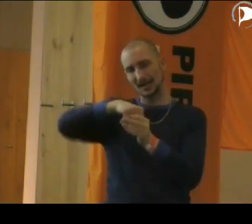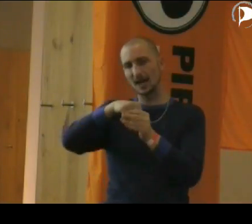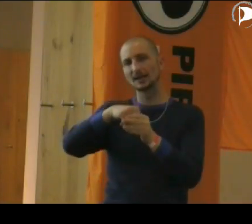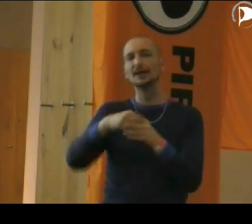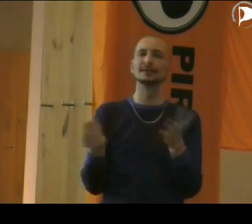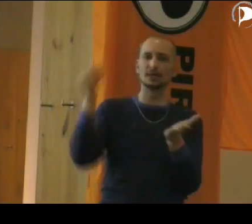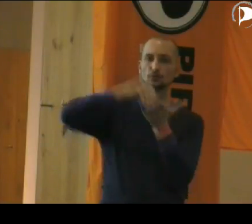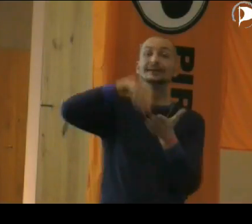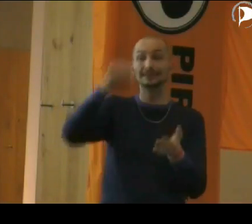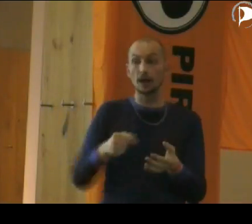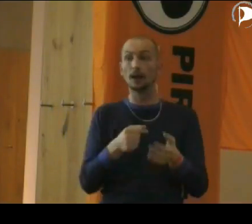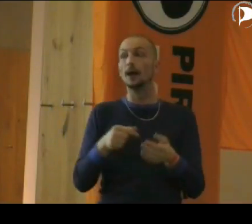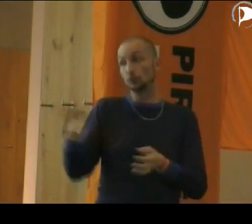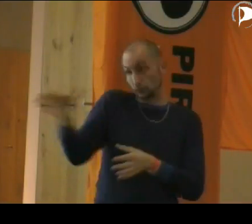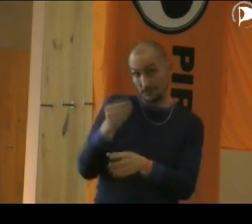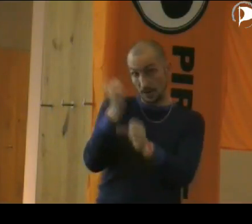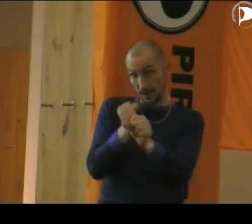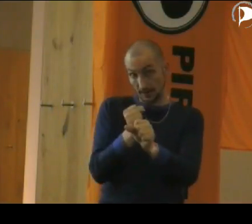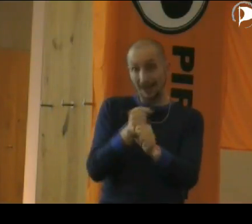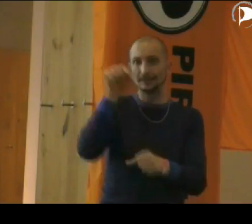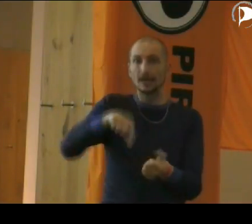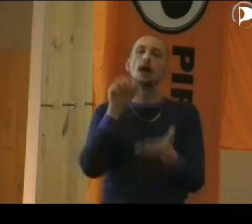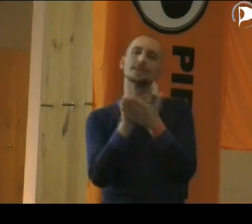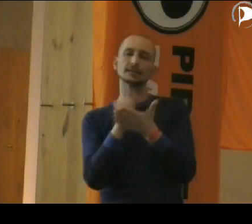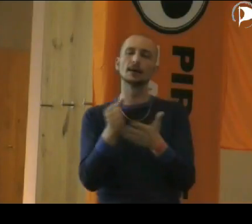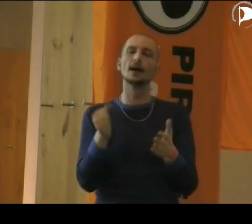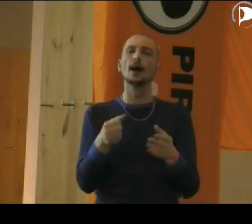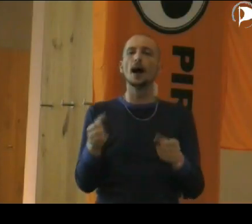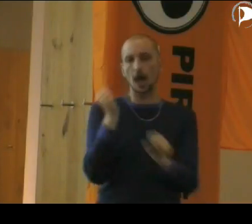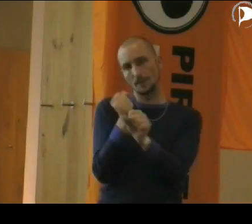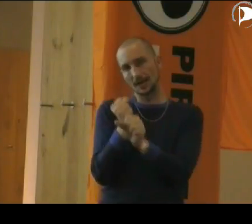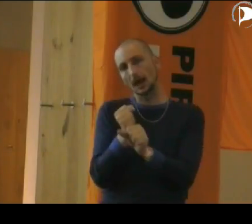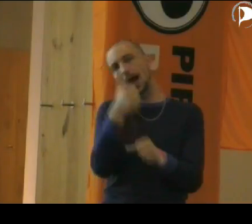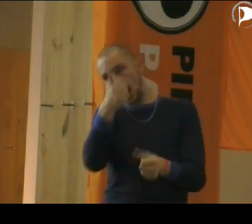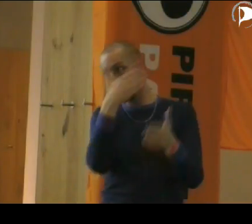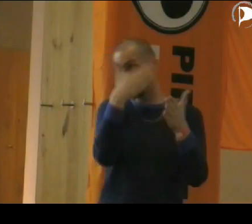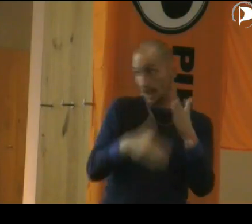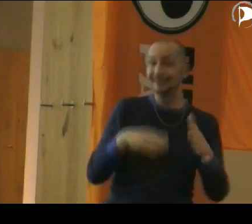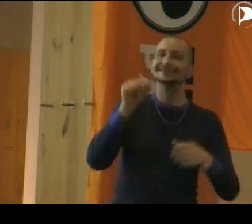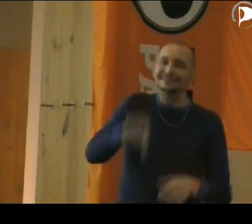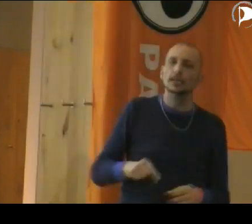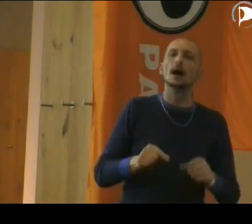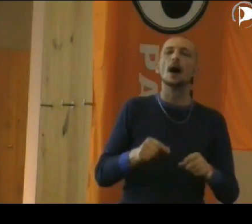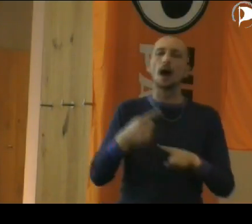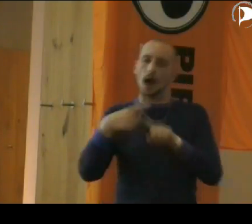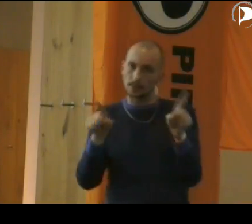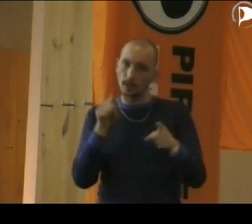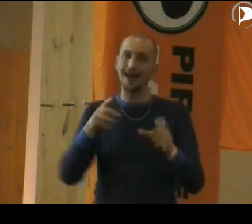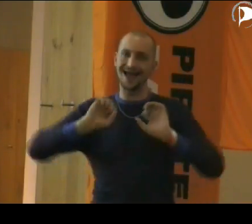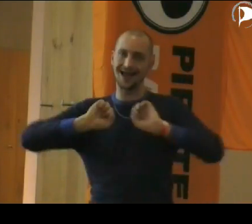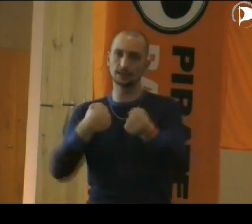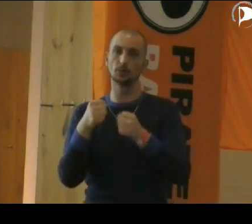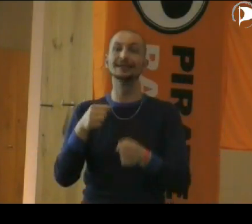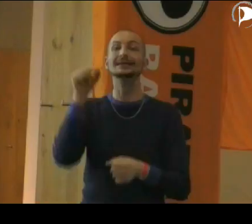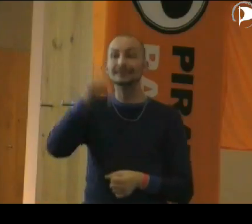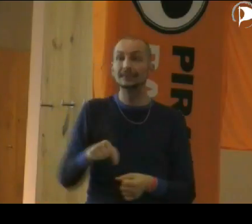weichen nach handlungen haben pressemitteilung sind der eine teil verteilt in aktion und dafür brauchen viel mehr aber da ziehen wir nicht